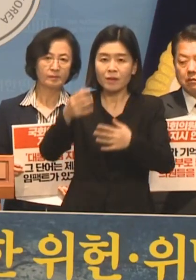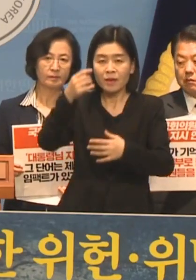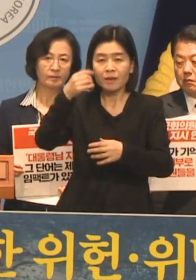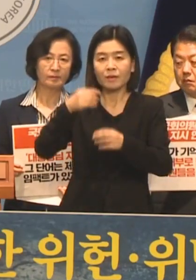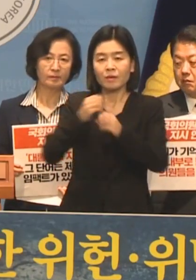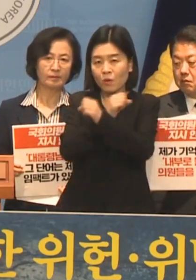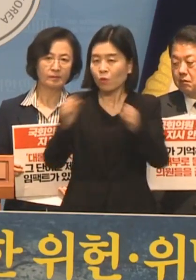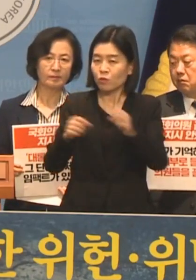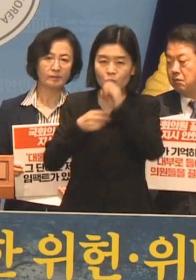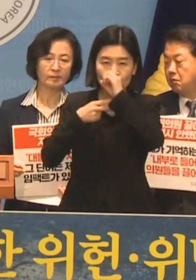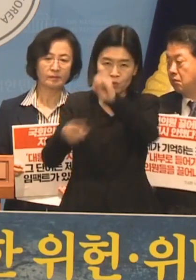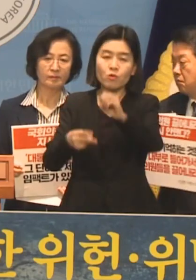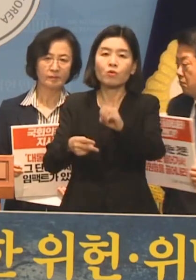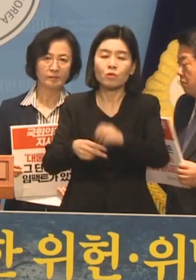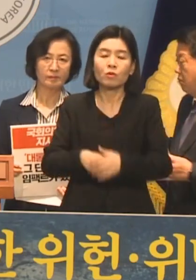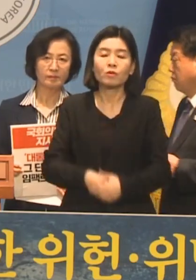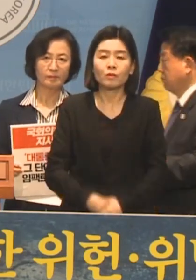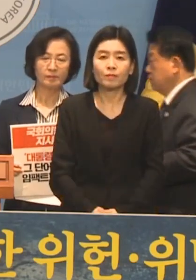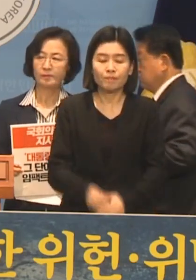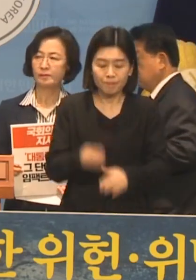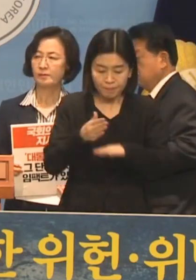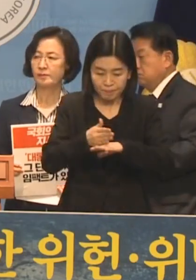감사합니다.